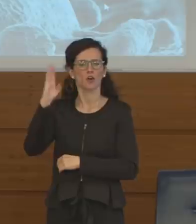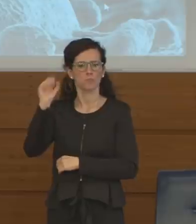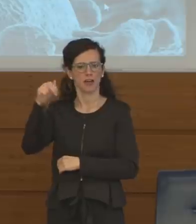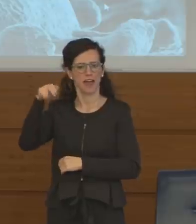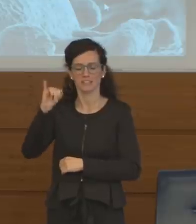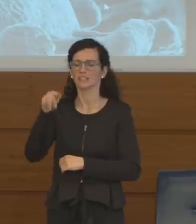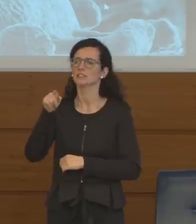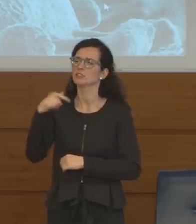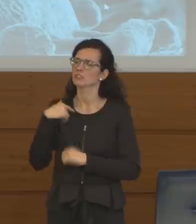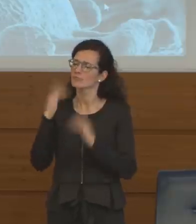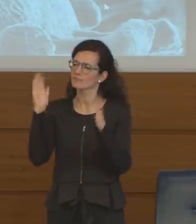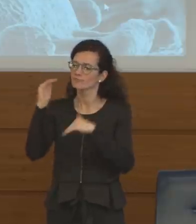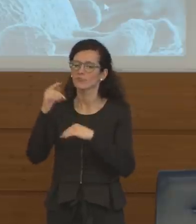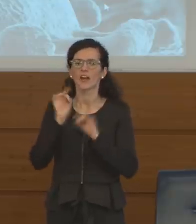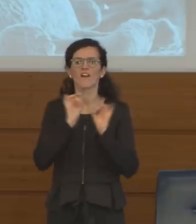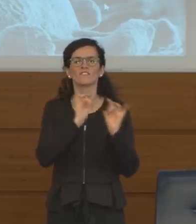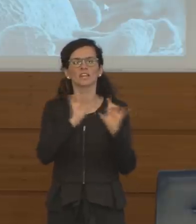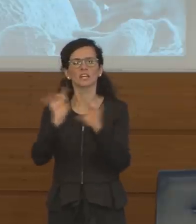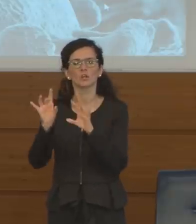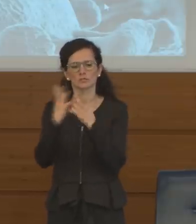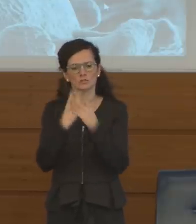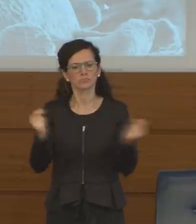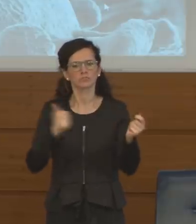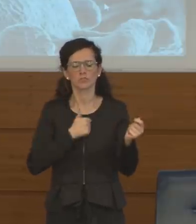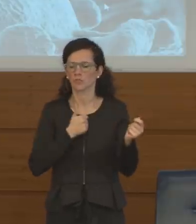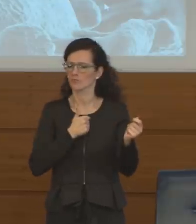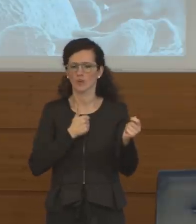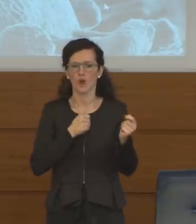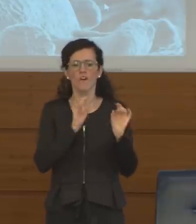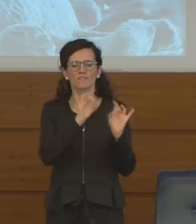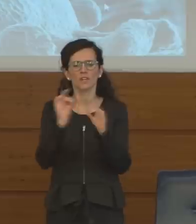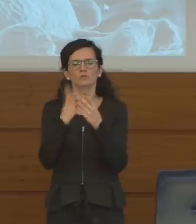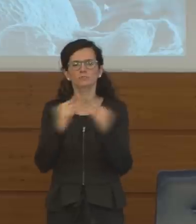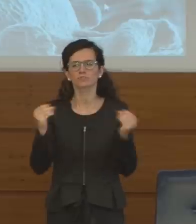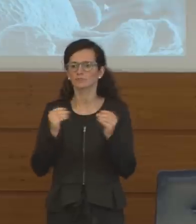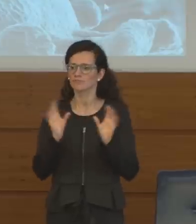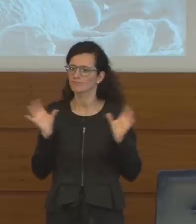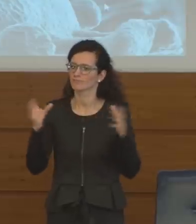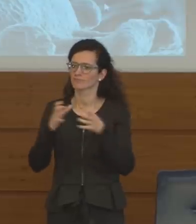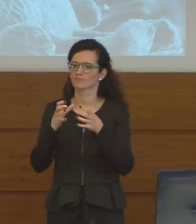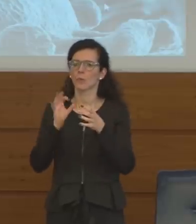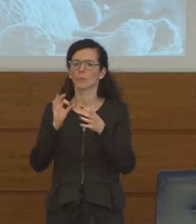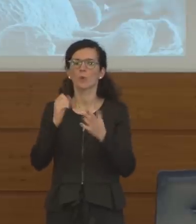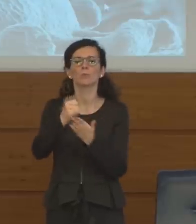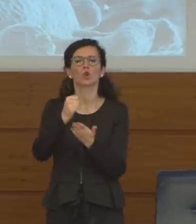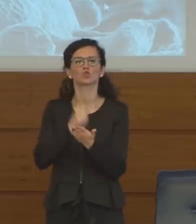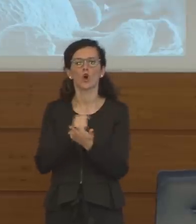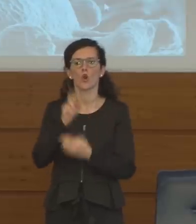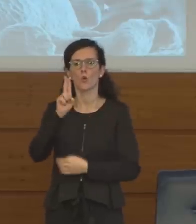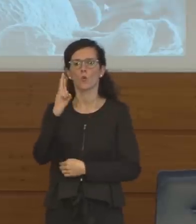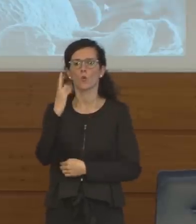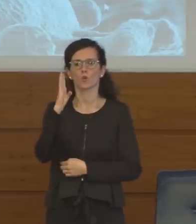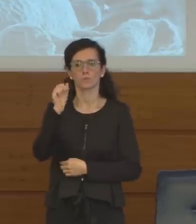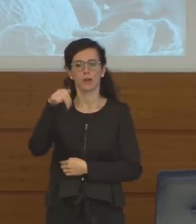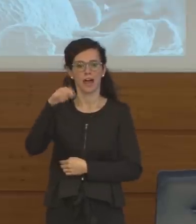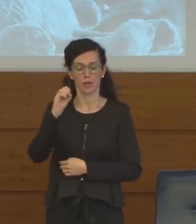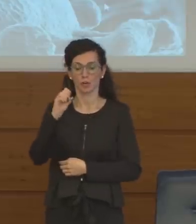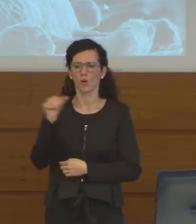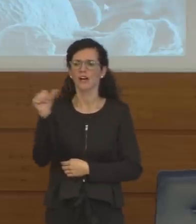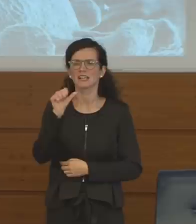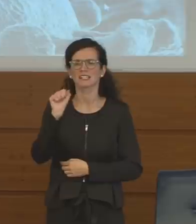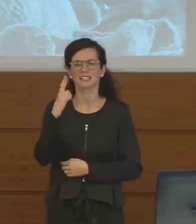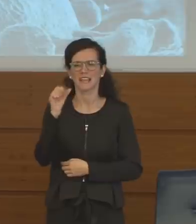Il virus non spariscono da soli, ma spariscono attraverso uno sforzo collettivo che si chiama proprio protocollo Urbani. Come sparì la SARS? Tutti i